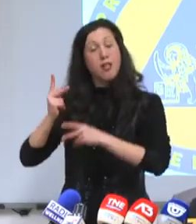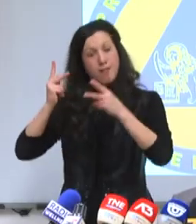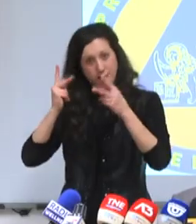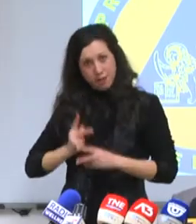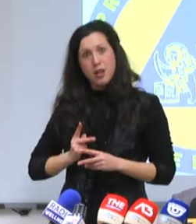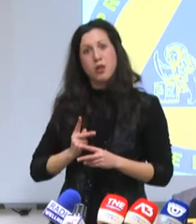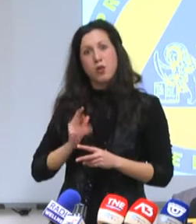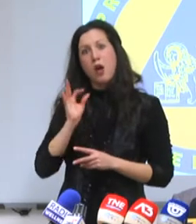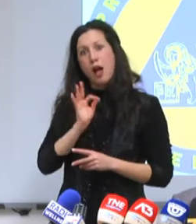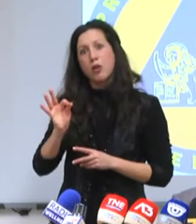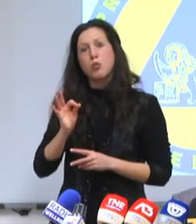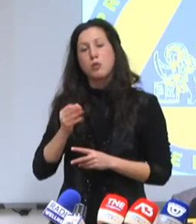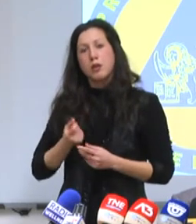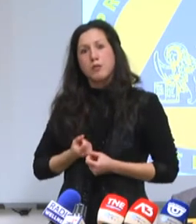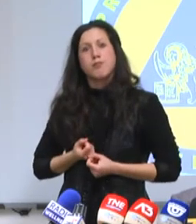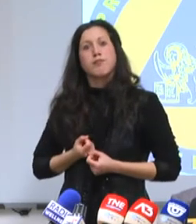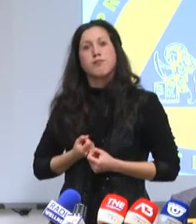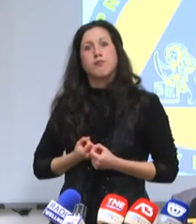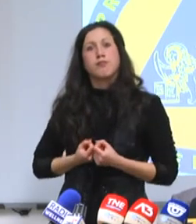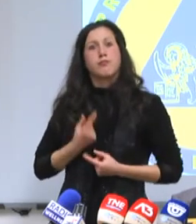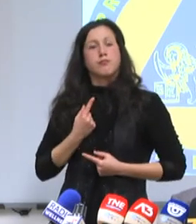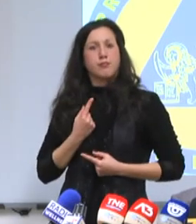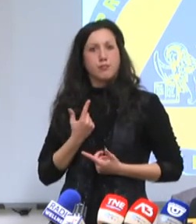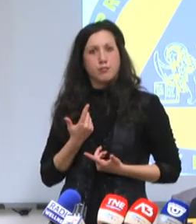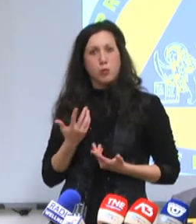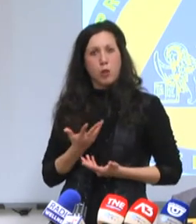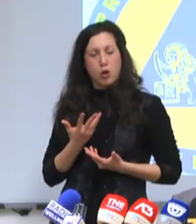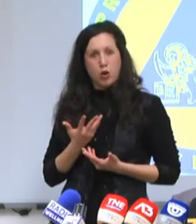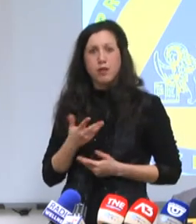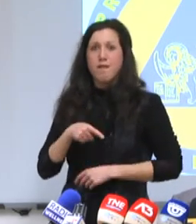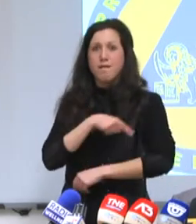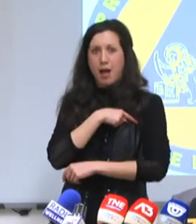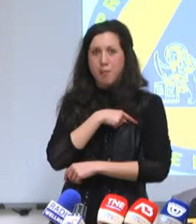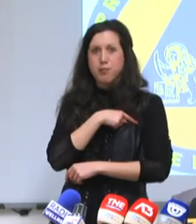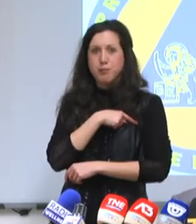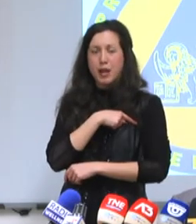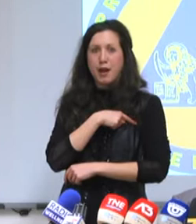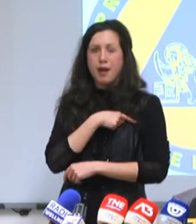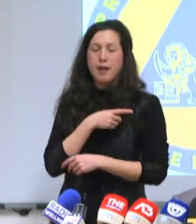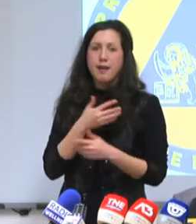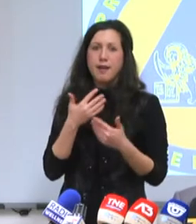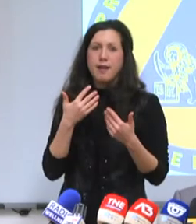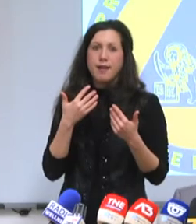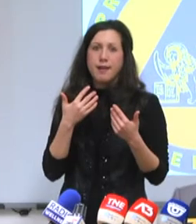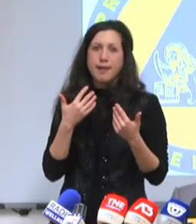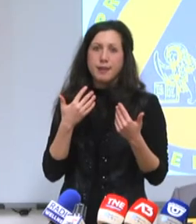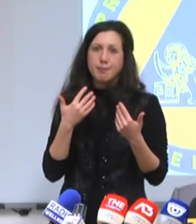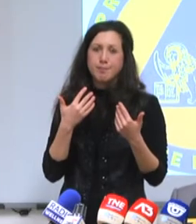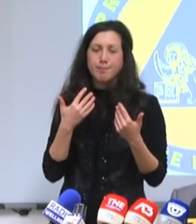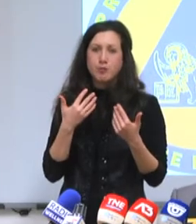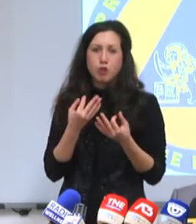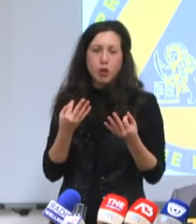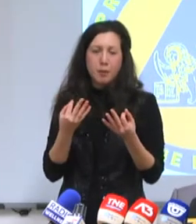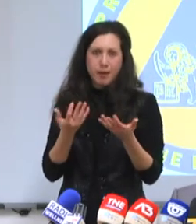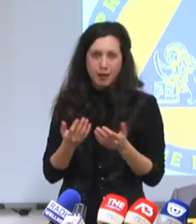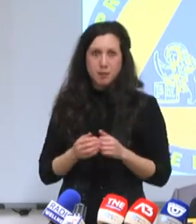la febbre è una delle reazioni più attese e più frequenti anche dopo un qualsiasi vaccino soprattutto nelle 48 ore qualche